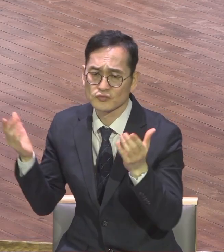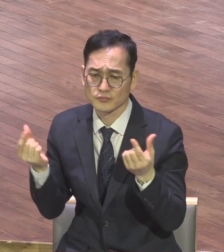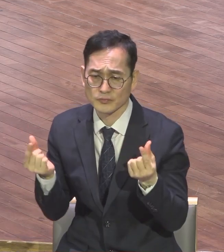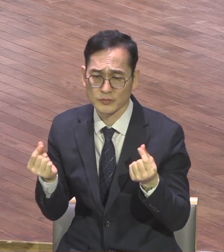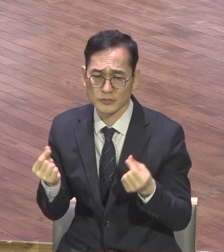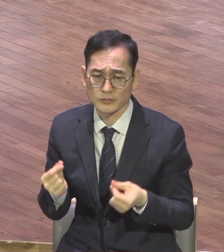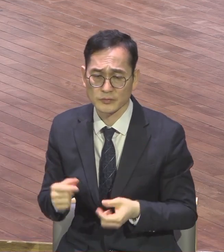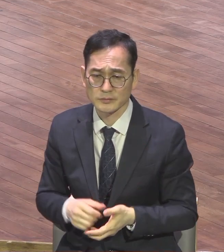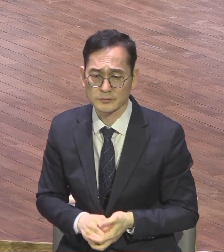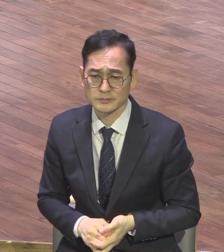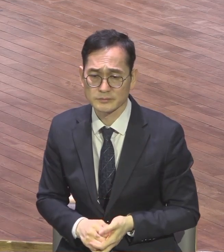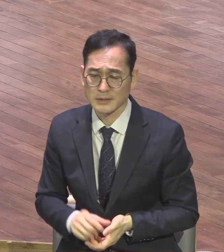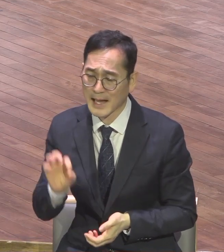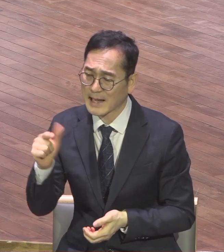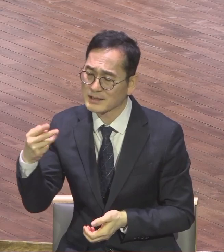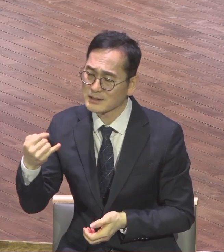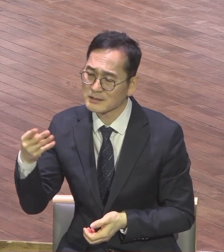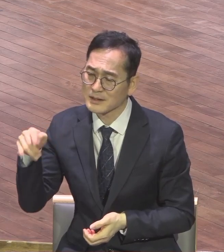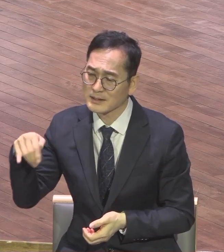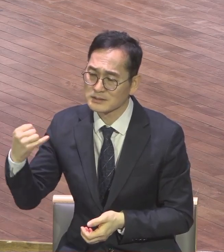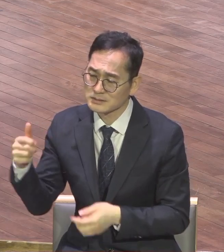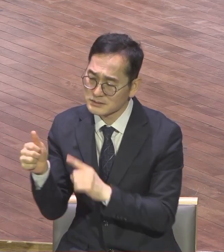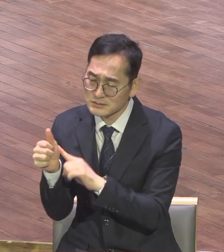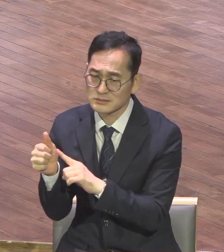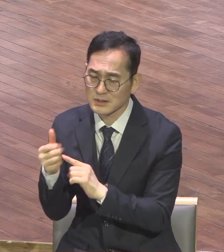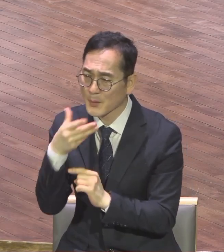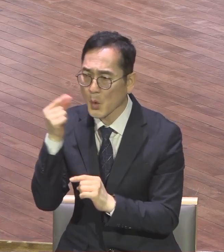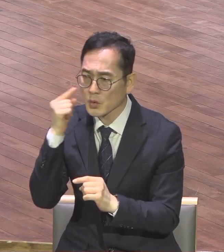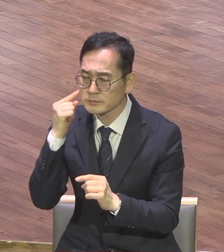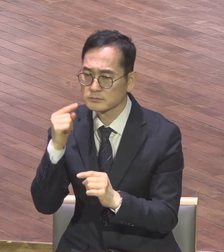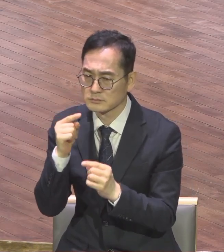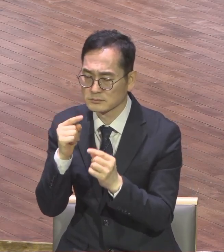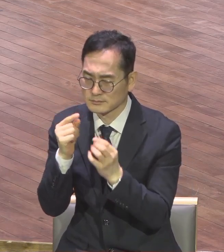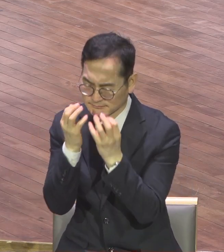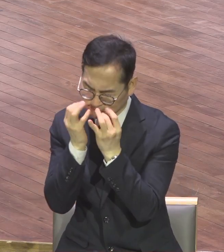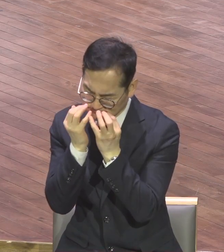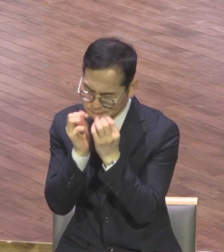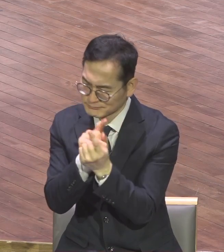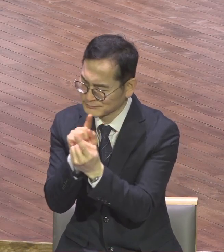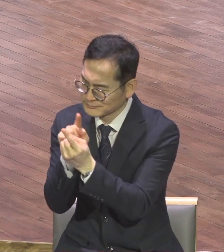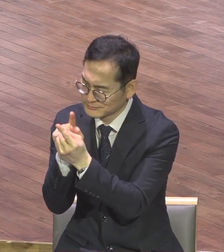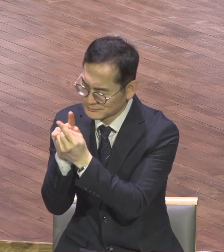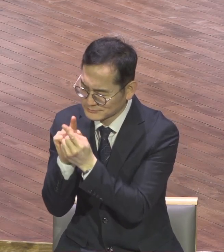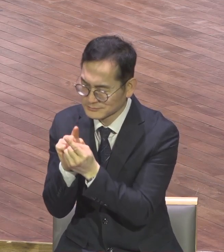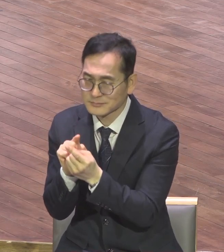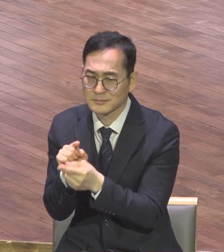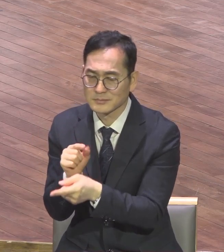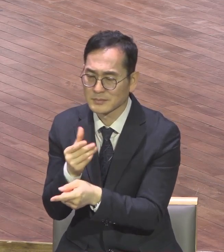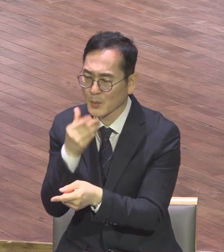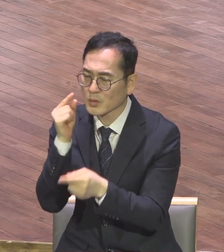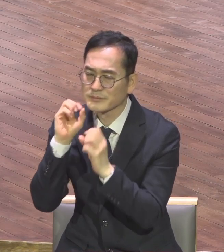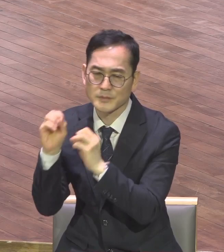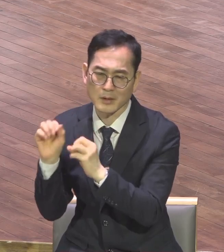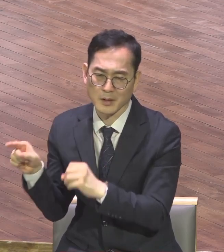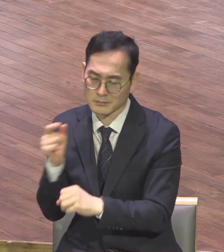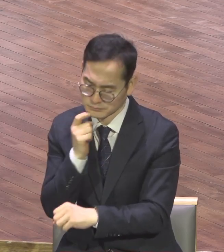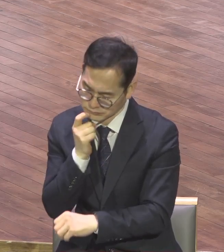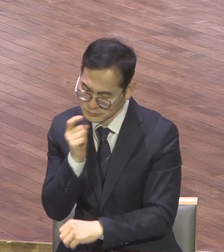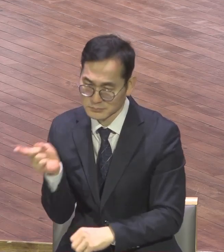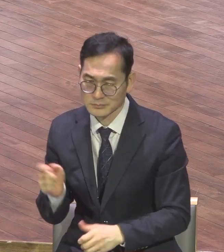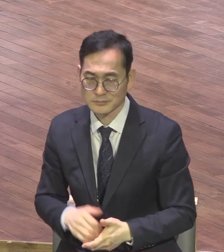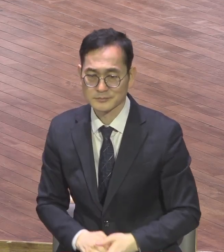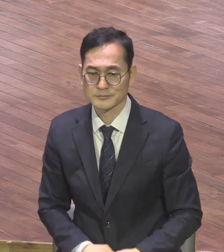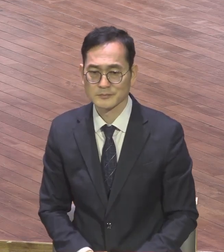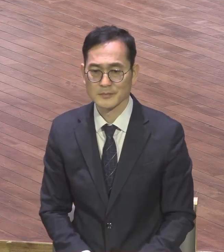안드레스가 제대로 하는 거예요. 만나는 사람마다 복음 증거해야 되겠다. 예수를 수십 년 믿었다 지루합니까? 목사 수십